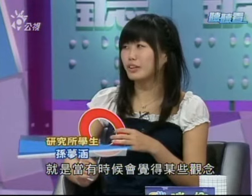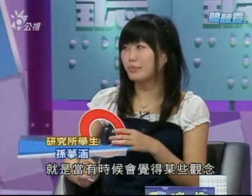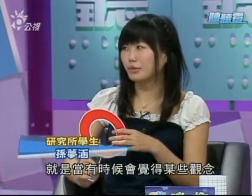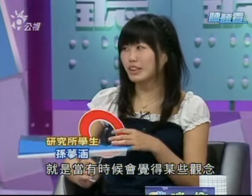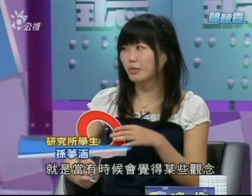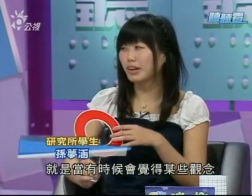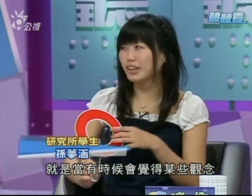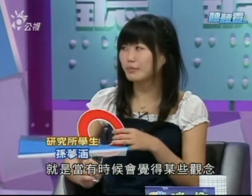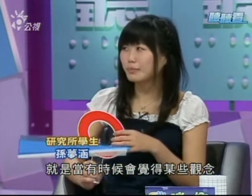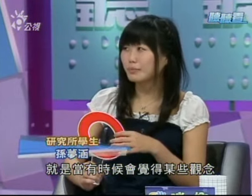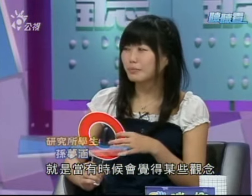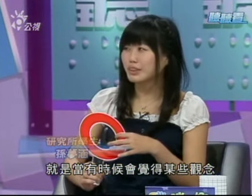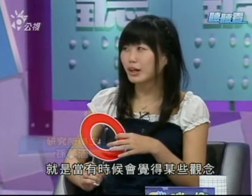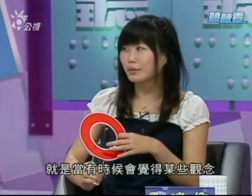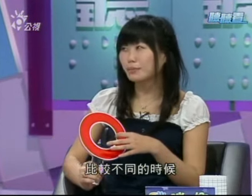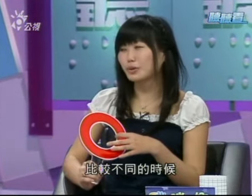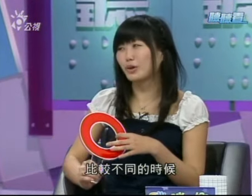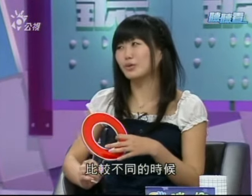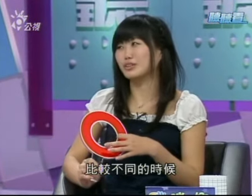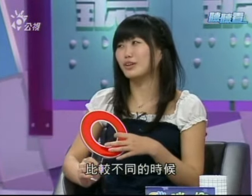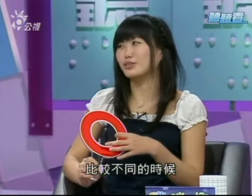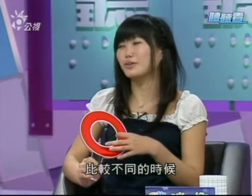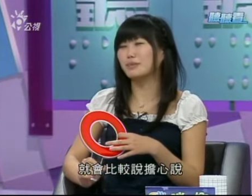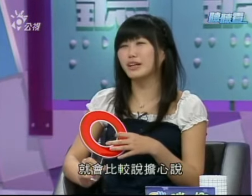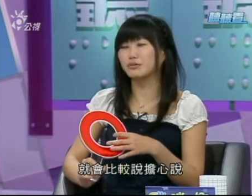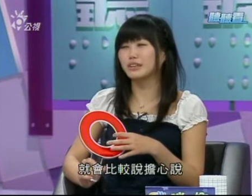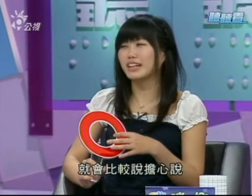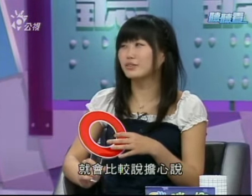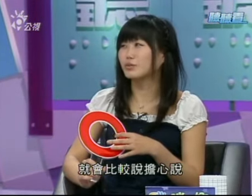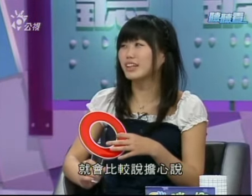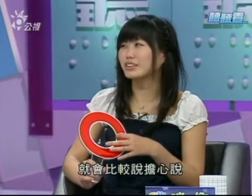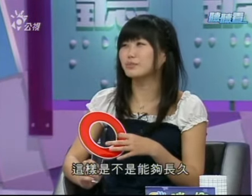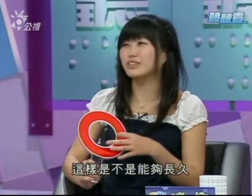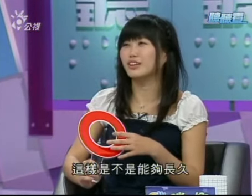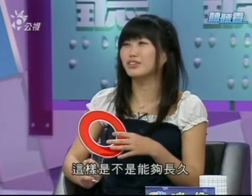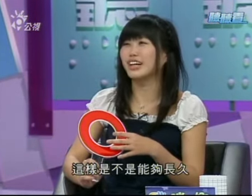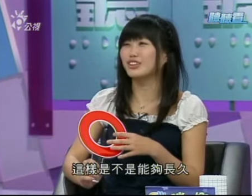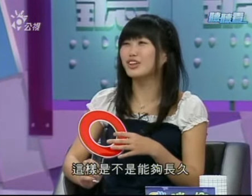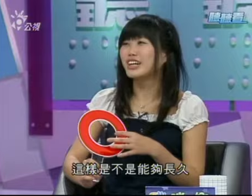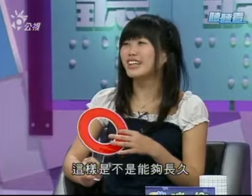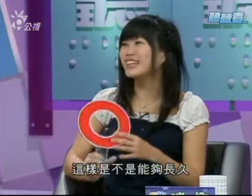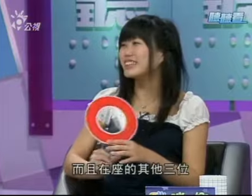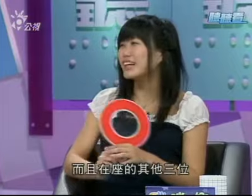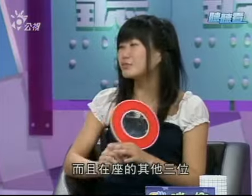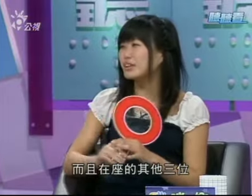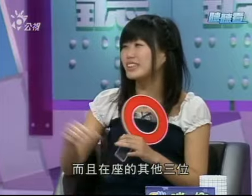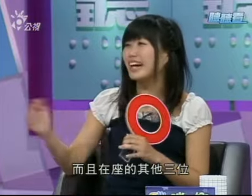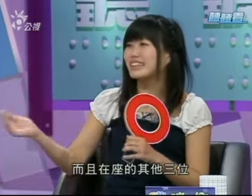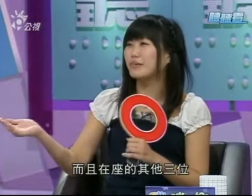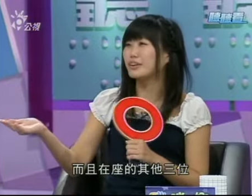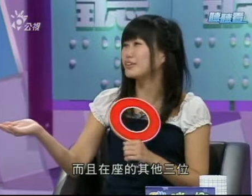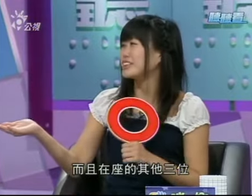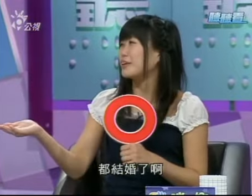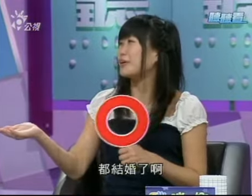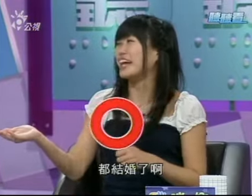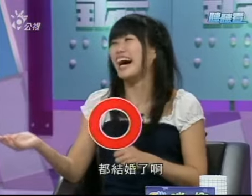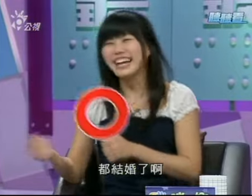觉得某些观念比较不同的时候就会比较说担心说这样是不是能够长久而且在座的其他三位都结婚啊